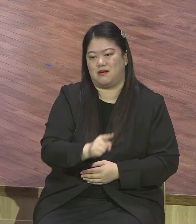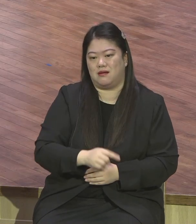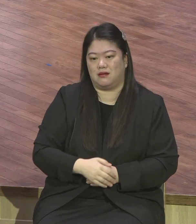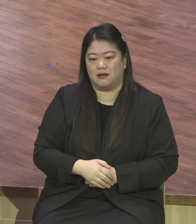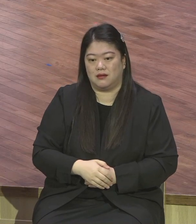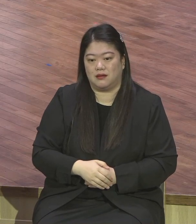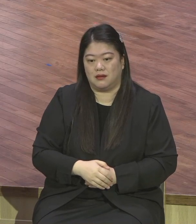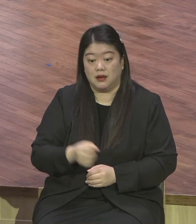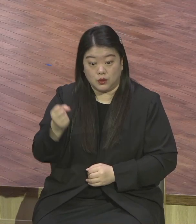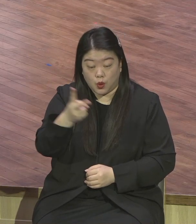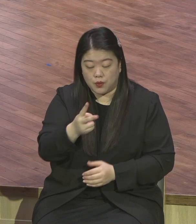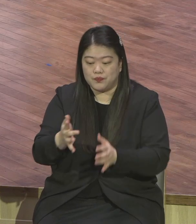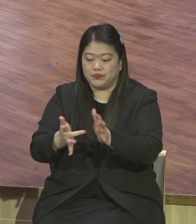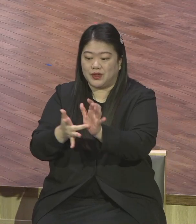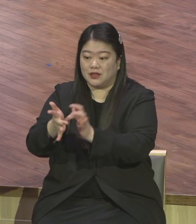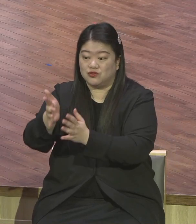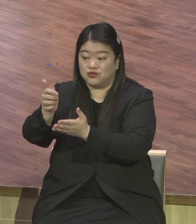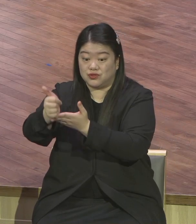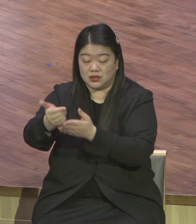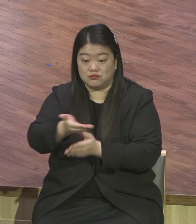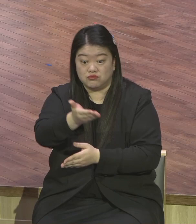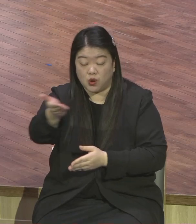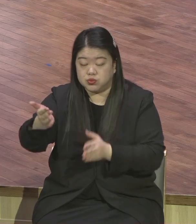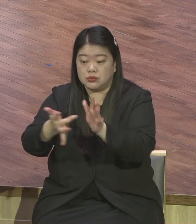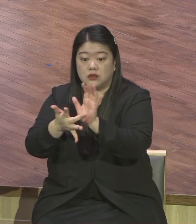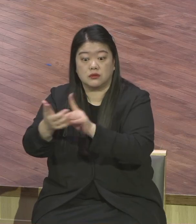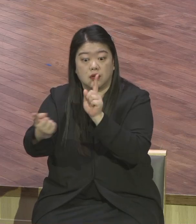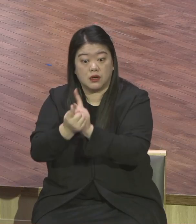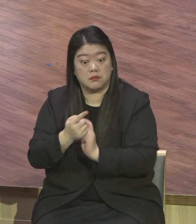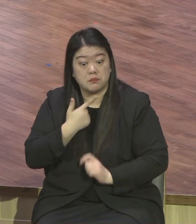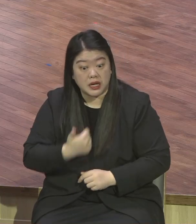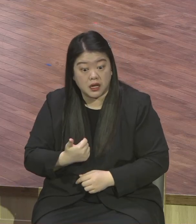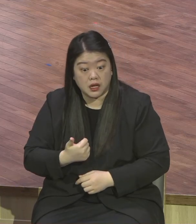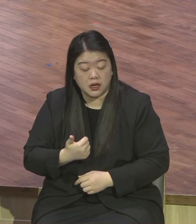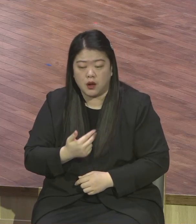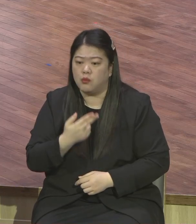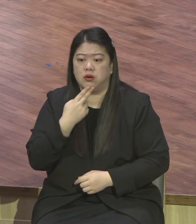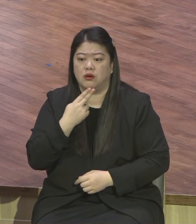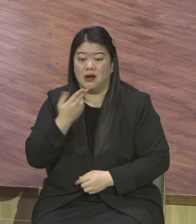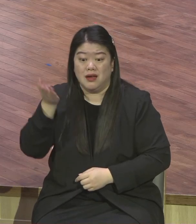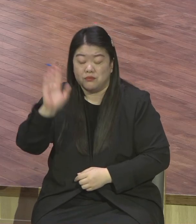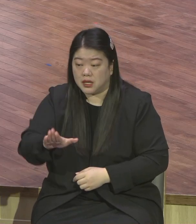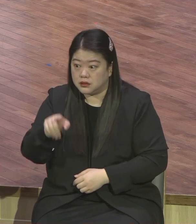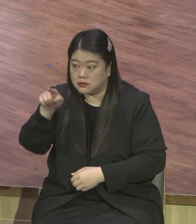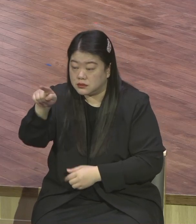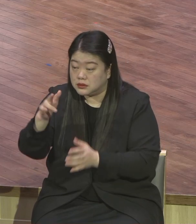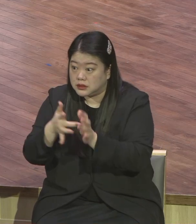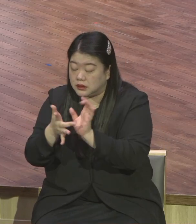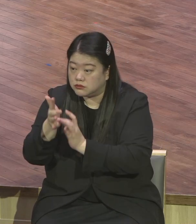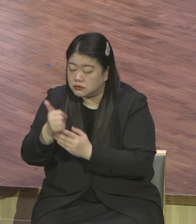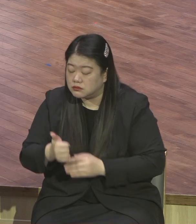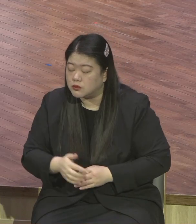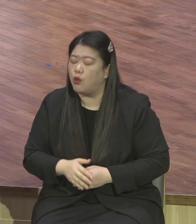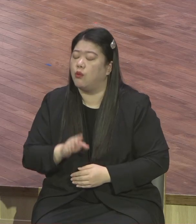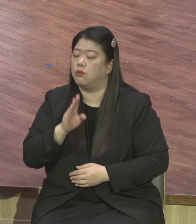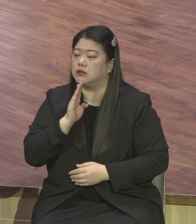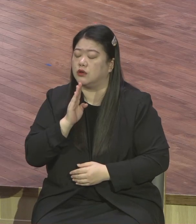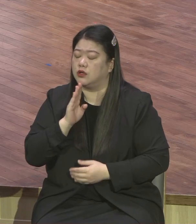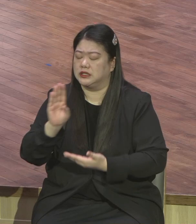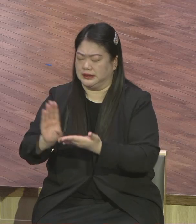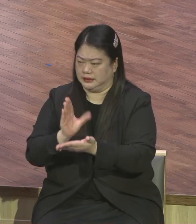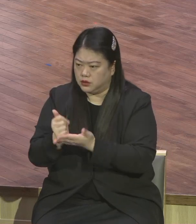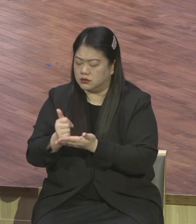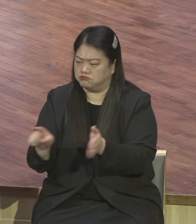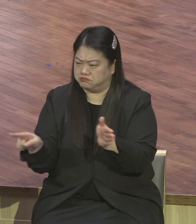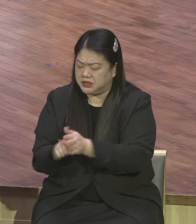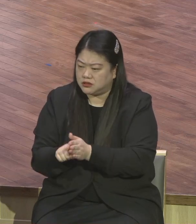자, 이런 사람들에게 영접한 사람들에게 영접하는 순간에 믿는